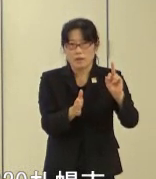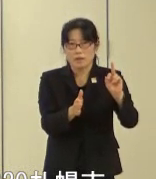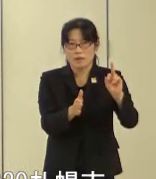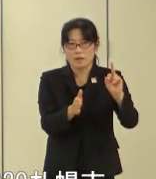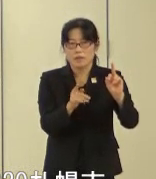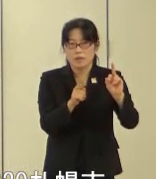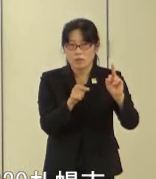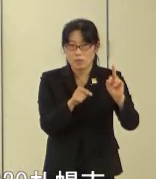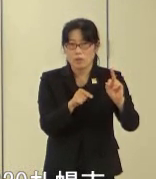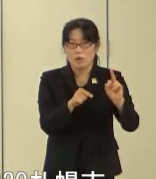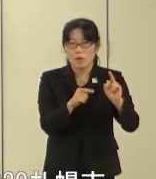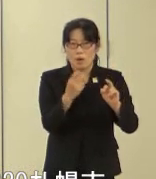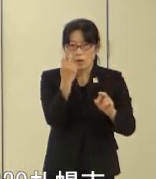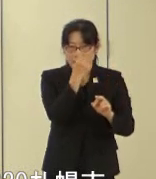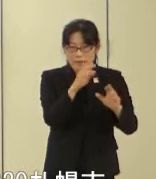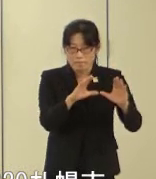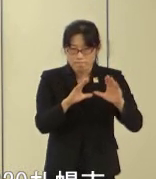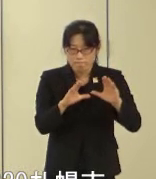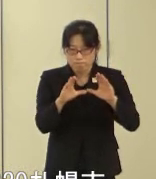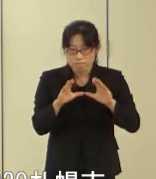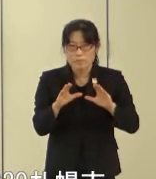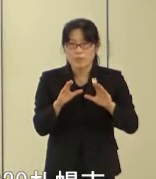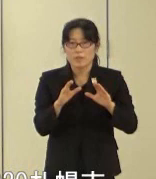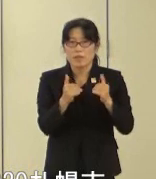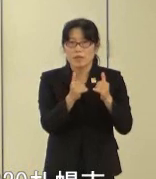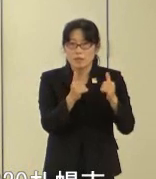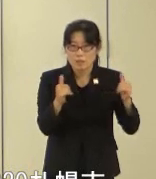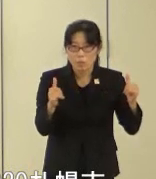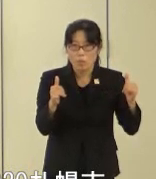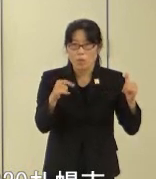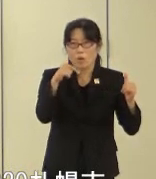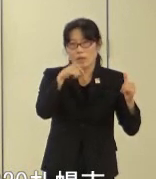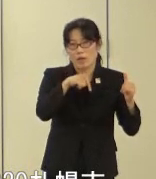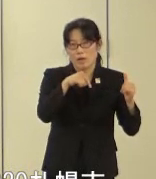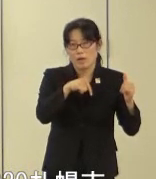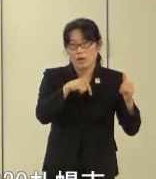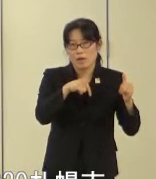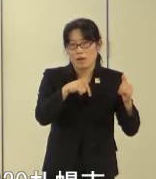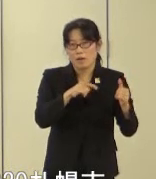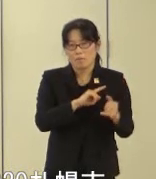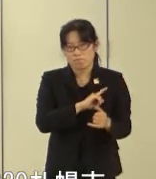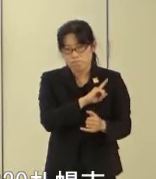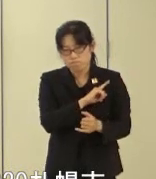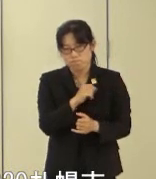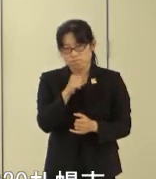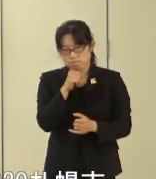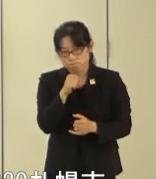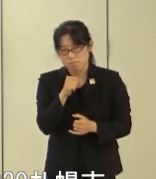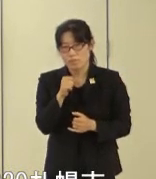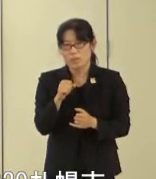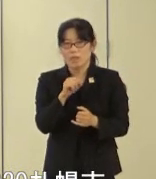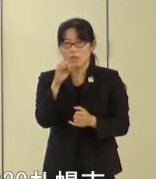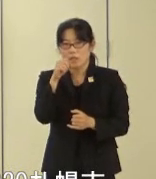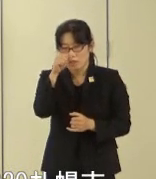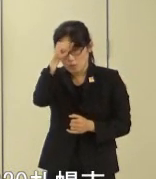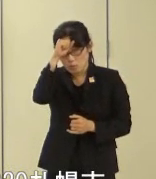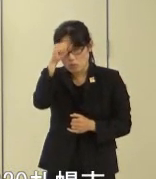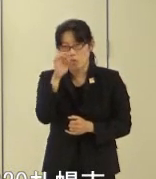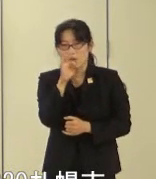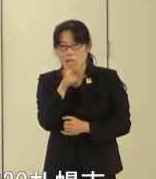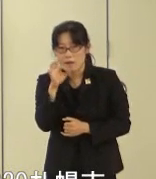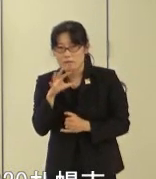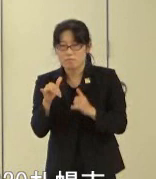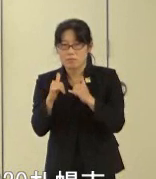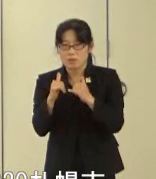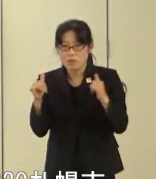ターでの検査を受けられた方の中には、無症状で検査を受けられたという方もいらっ